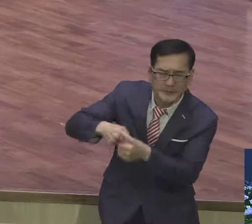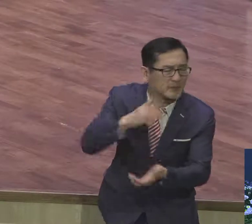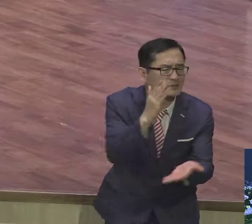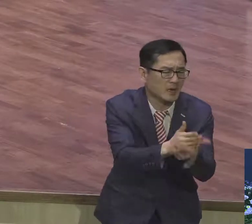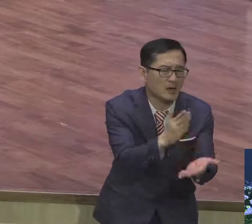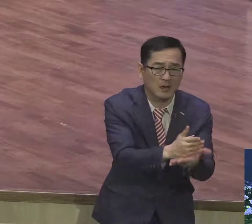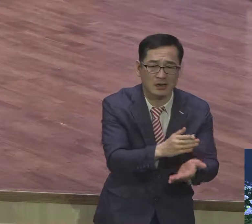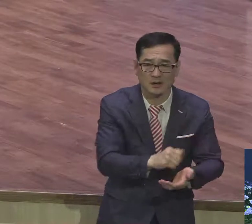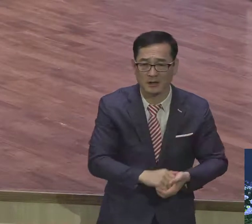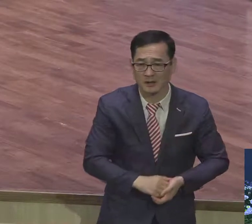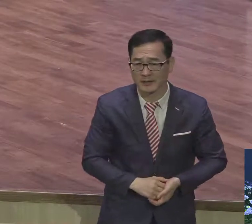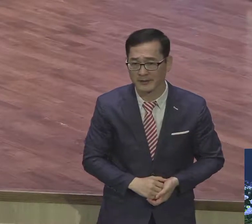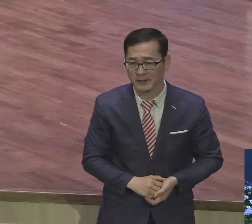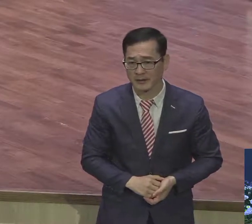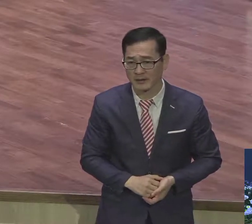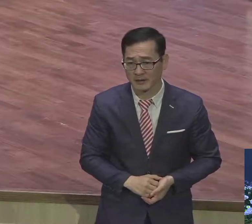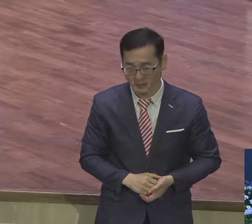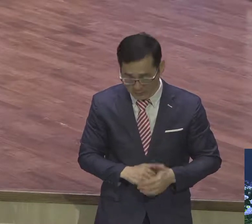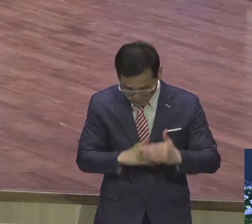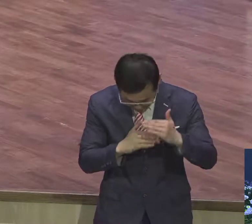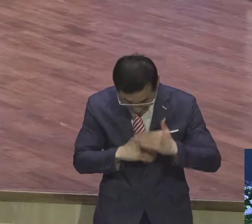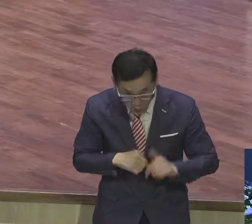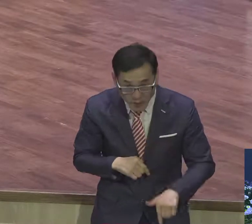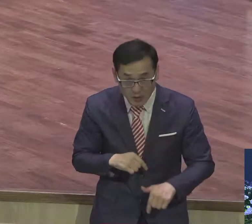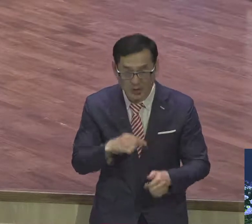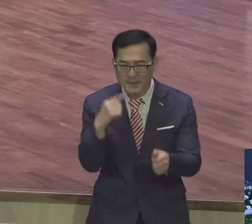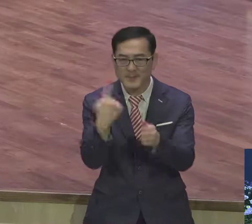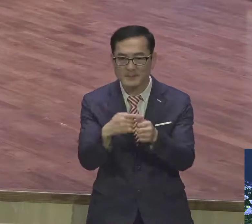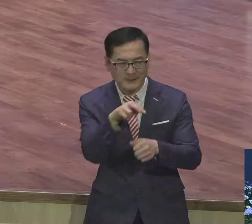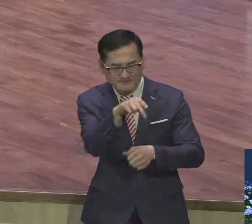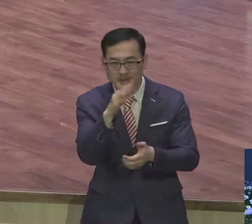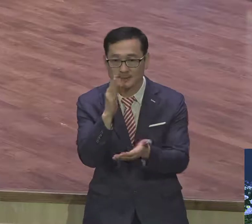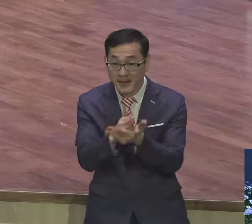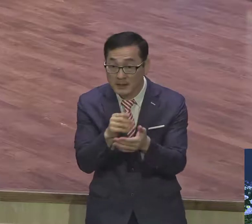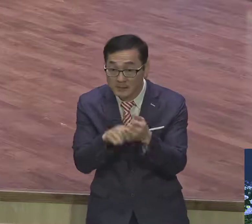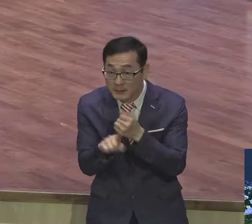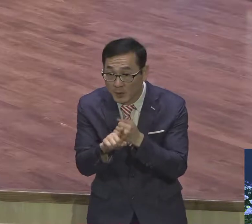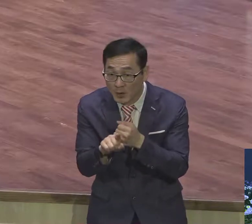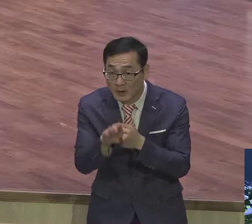자 본문에 비판하지 말라는 것은 좀 더 구체적으로 표현하면